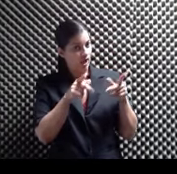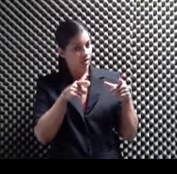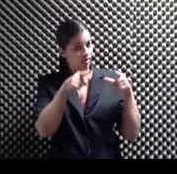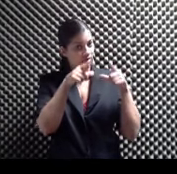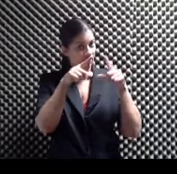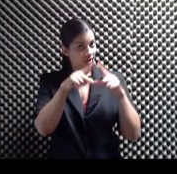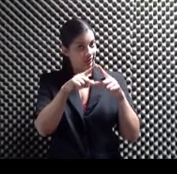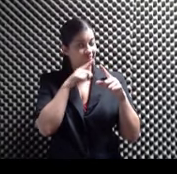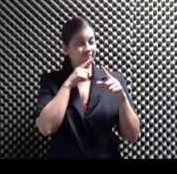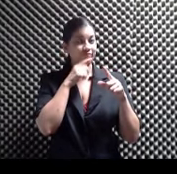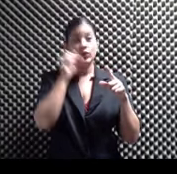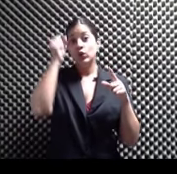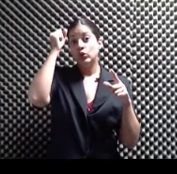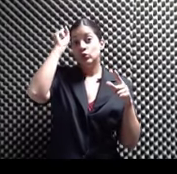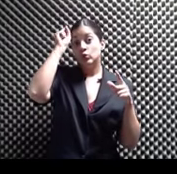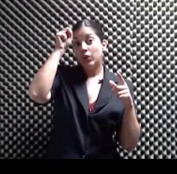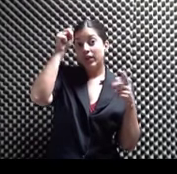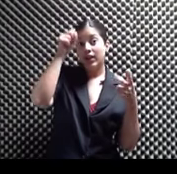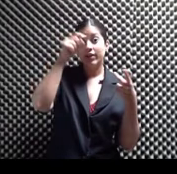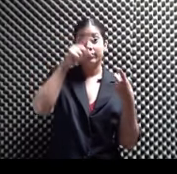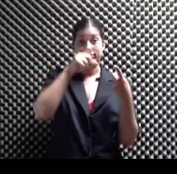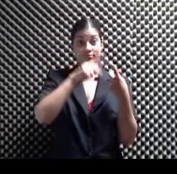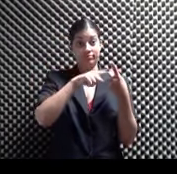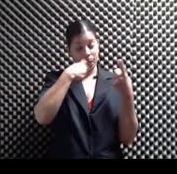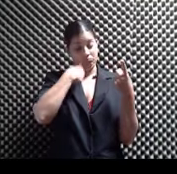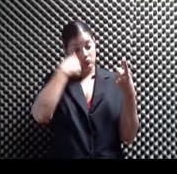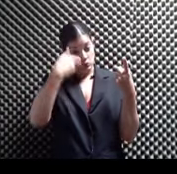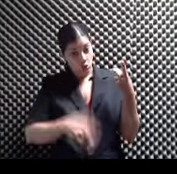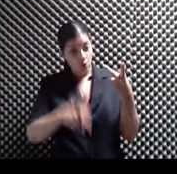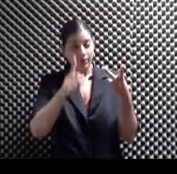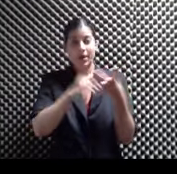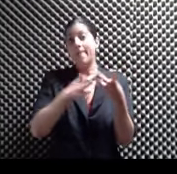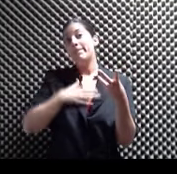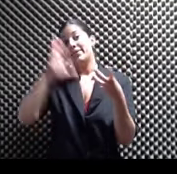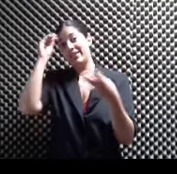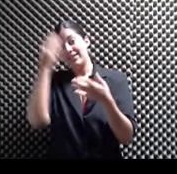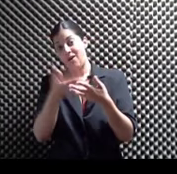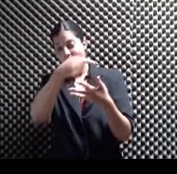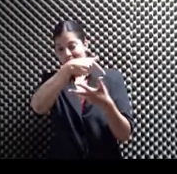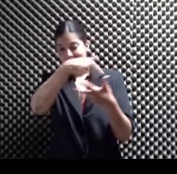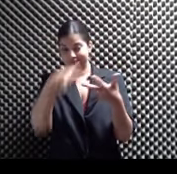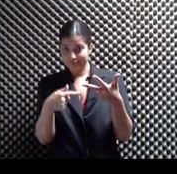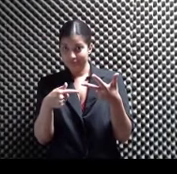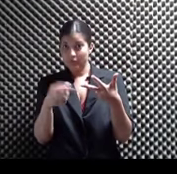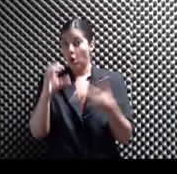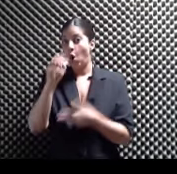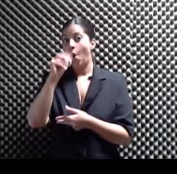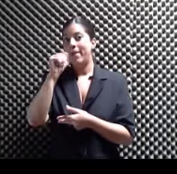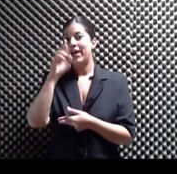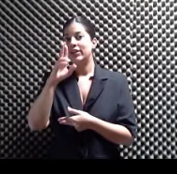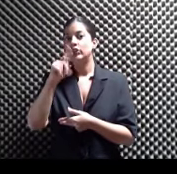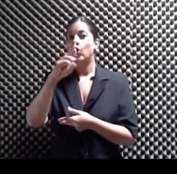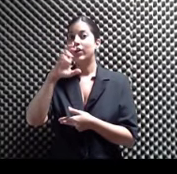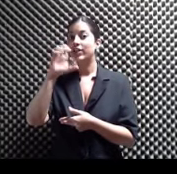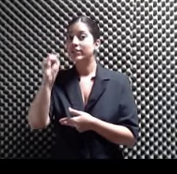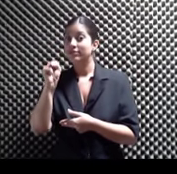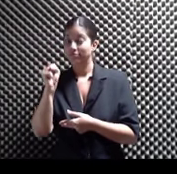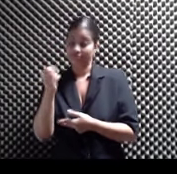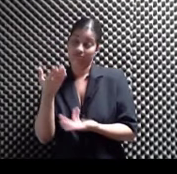la suegra de mi personaje y de mi hijo, o sea que somos Omar Torres, que hace de mi hijo, mi suegra